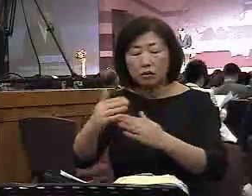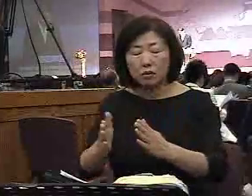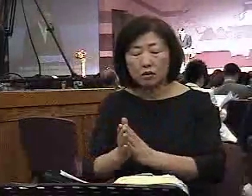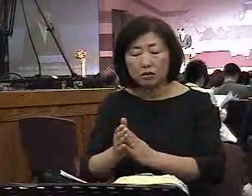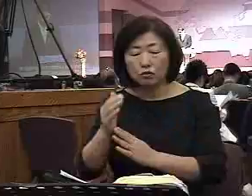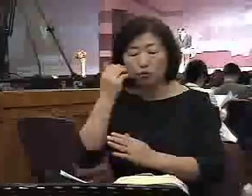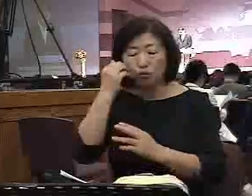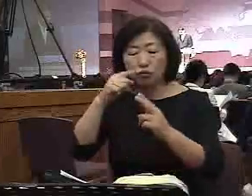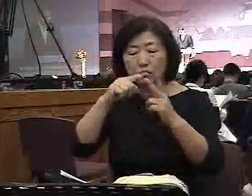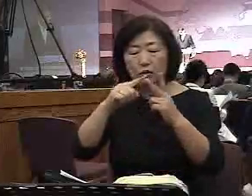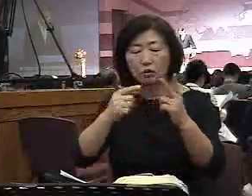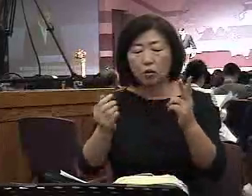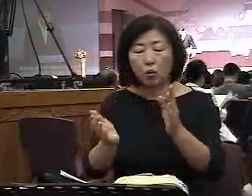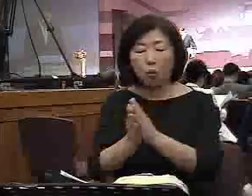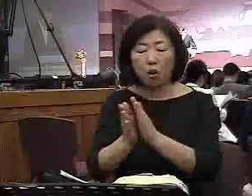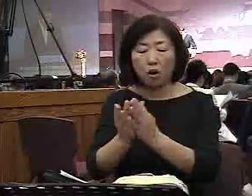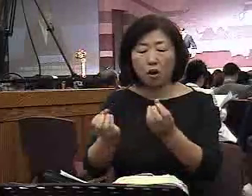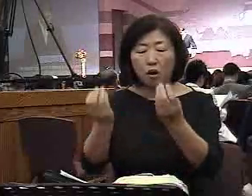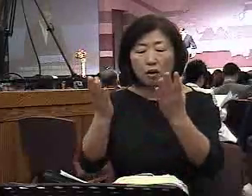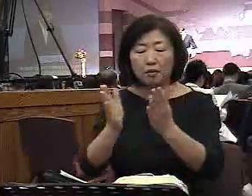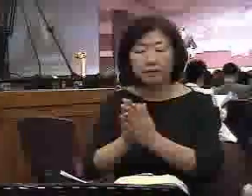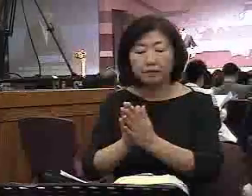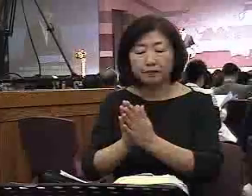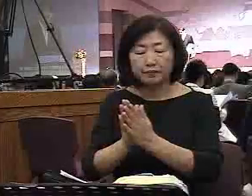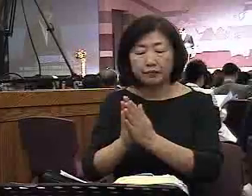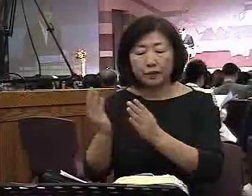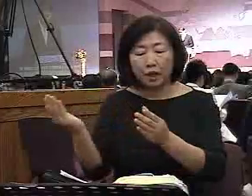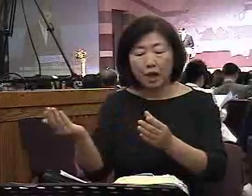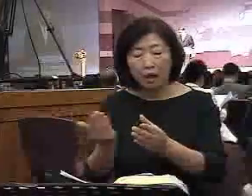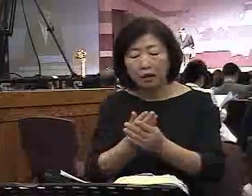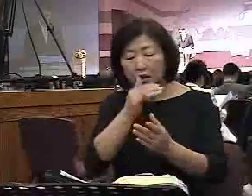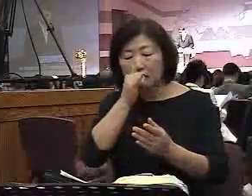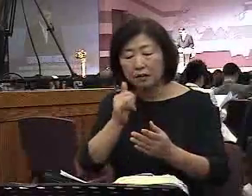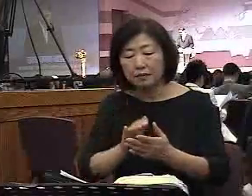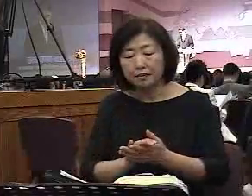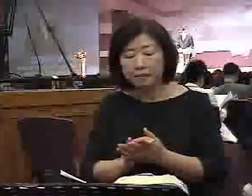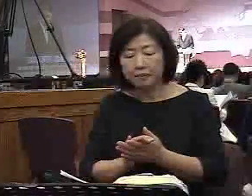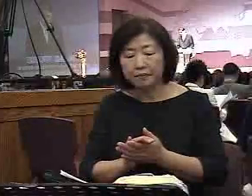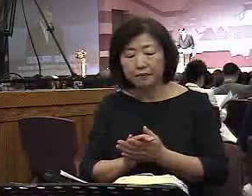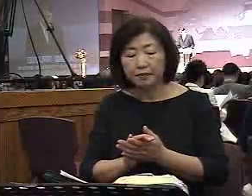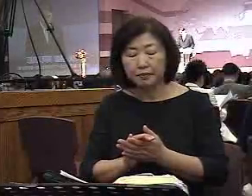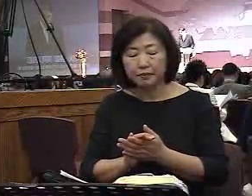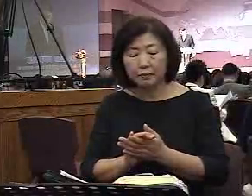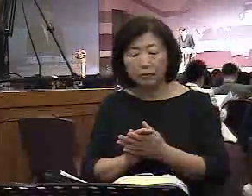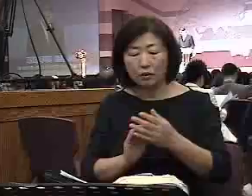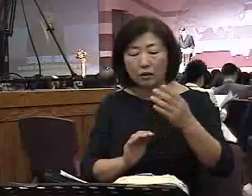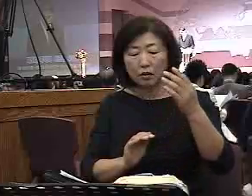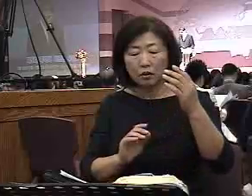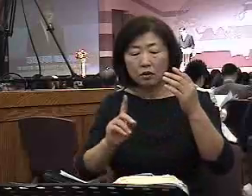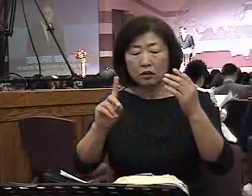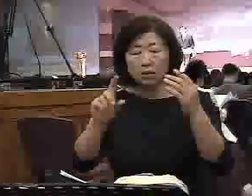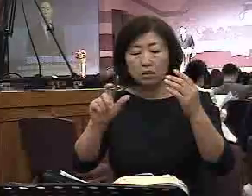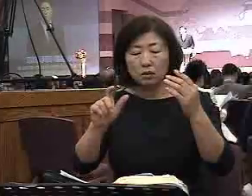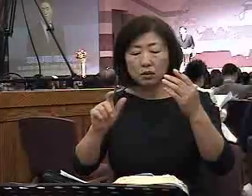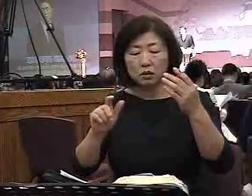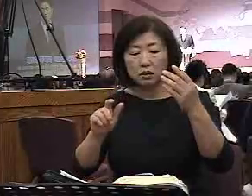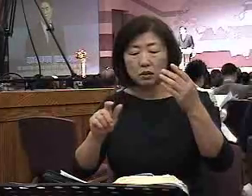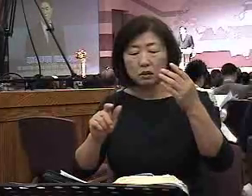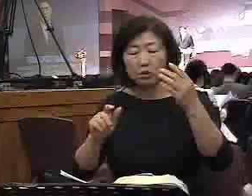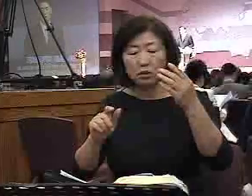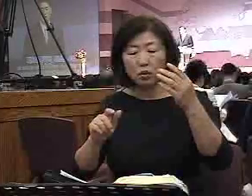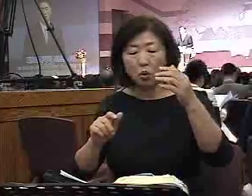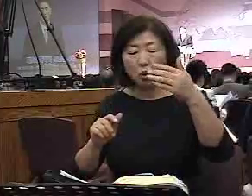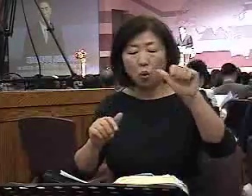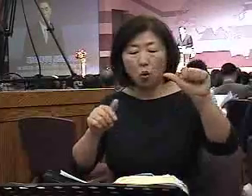누구든지 환영합니다. 오늘 주간에 보시면 안내지가 있습니다만 40일의 기적을 체험하는 제5차 목적이 끄는 40일이 다음 주에